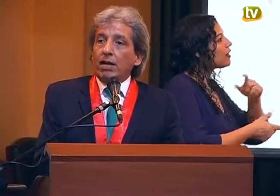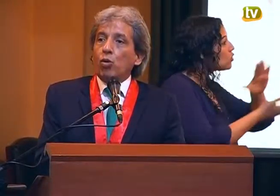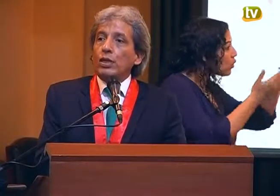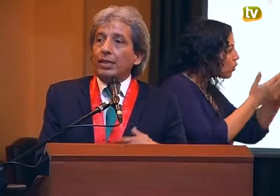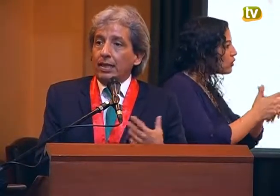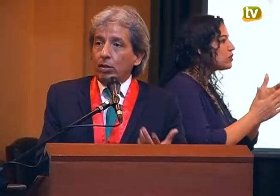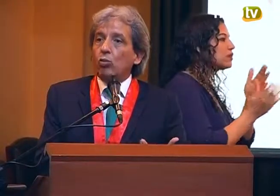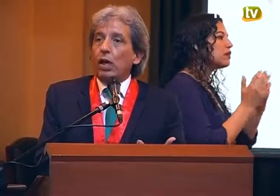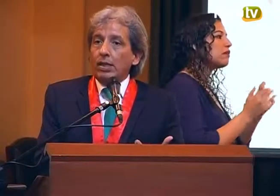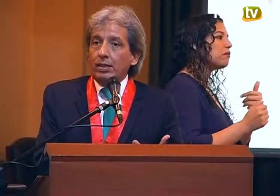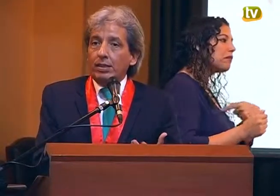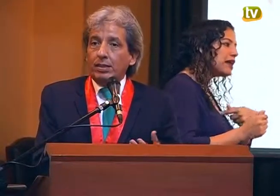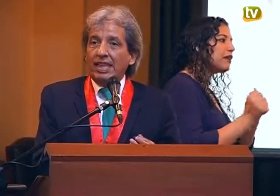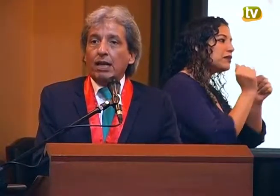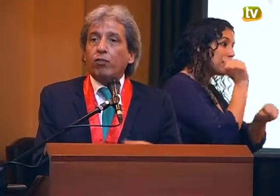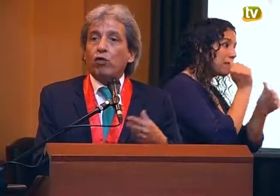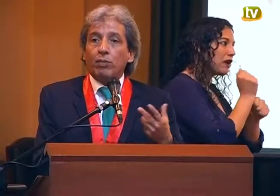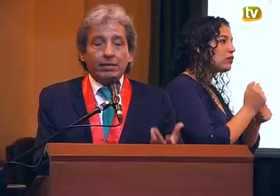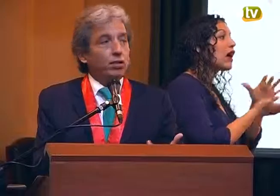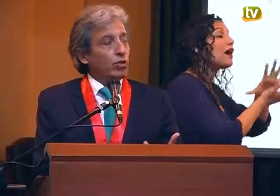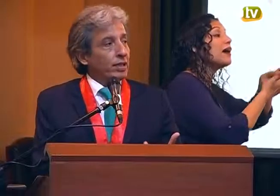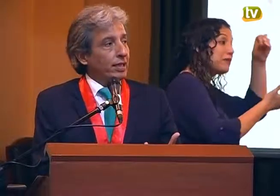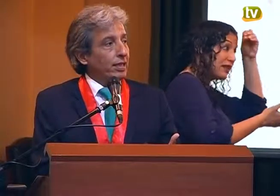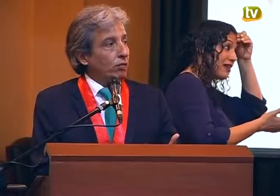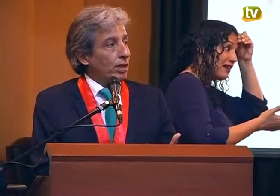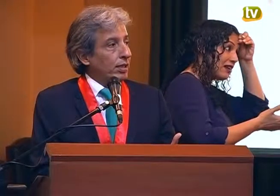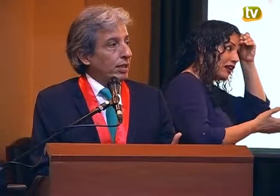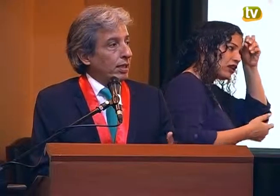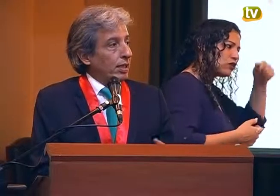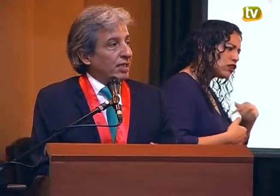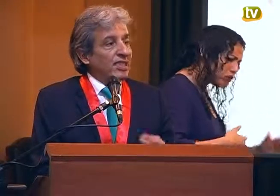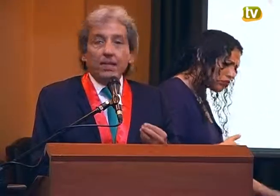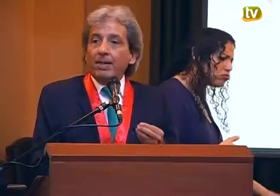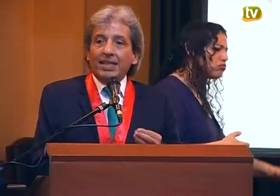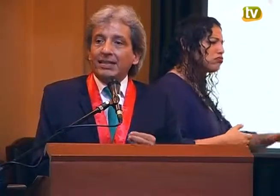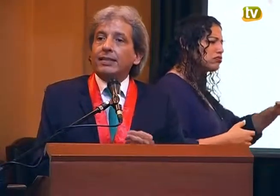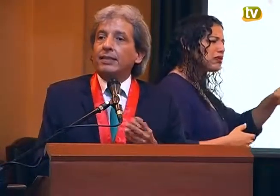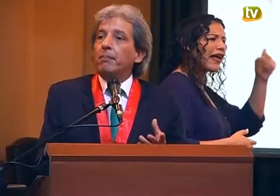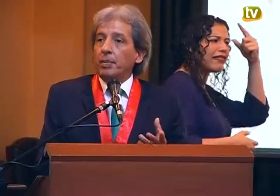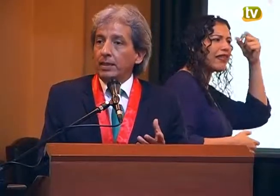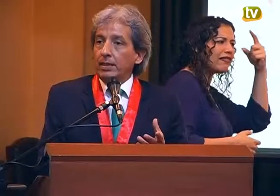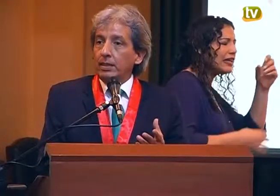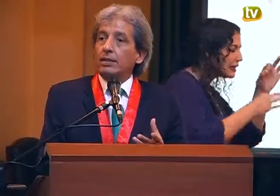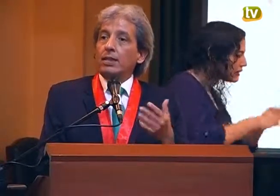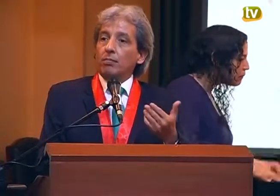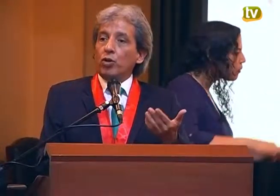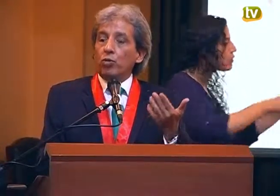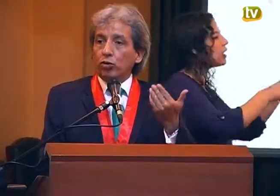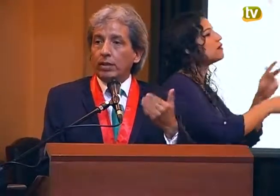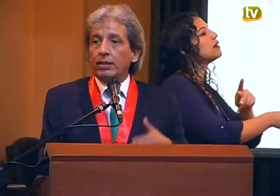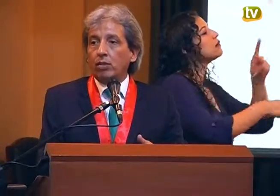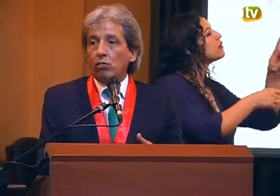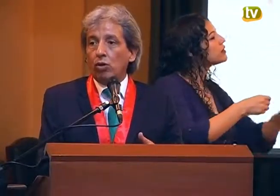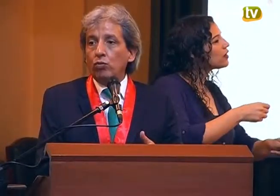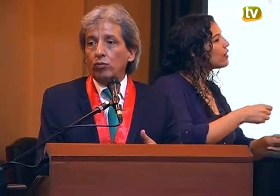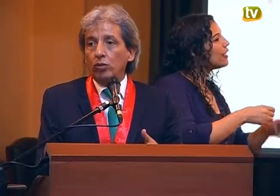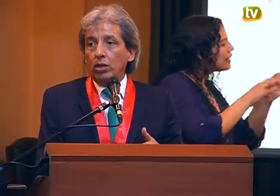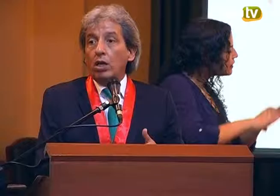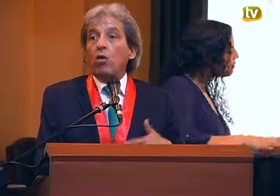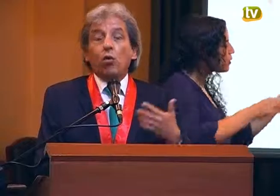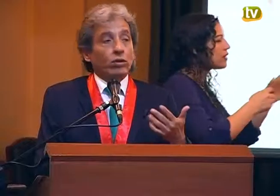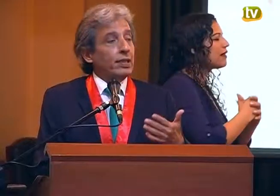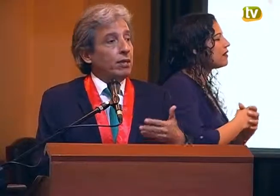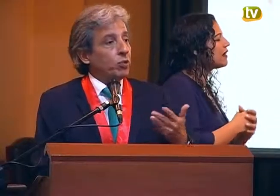que el trabajo intelectual, que la formación intelectual, debe darse siempre. Sea porque uno se sienta como